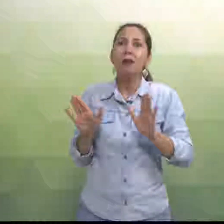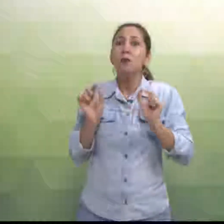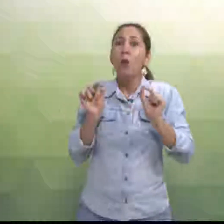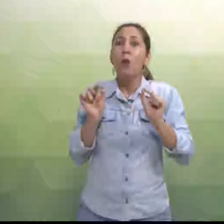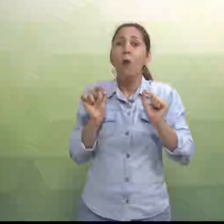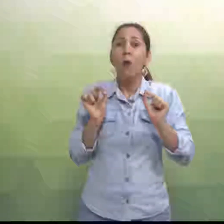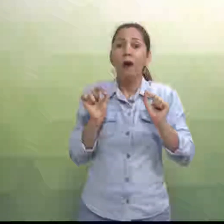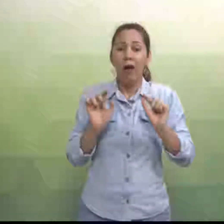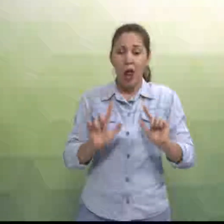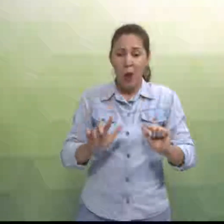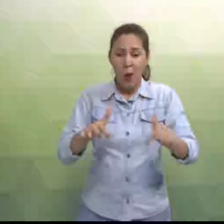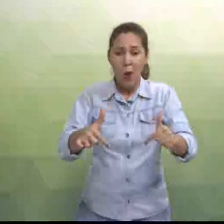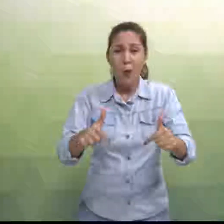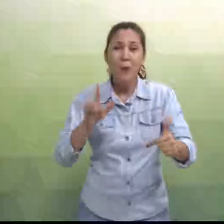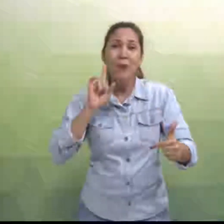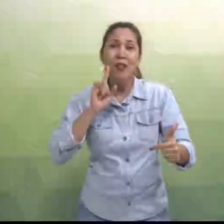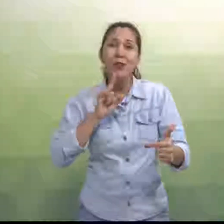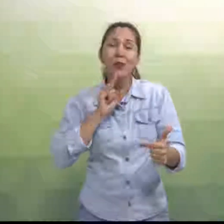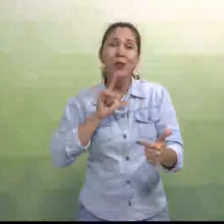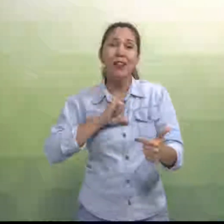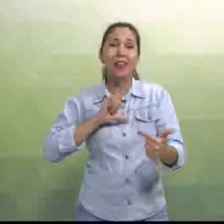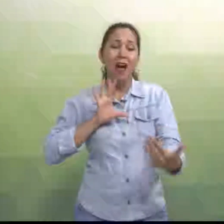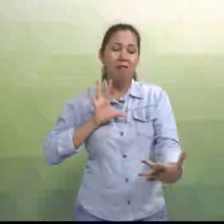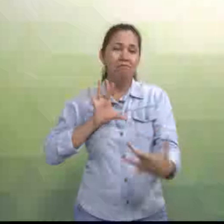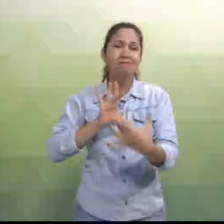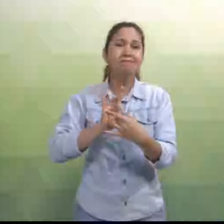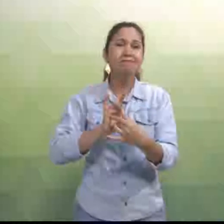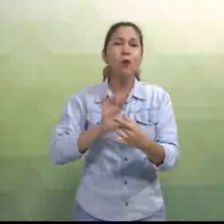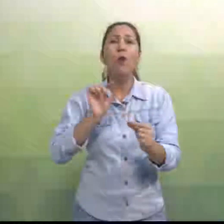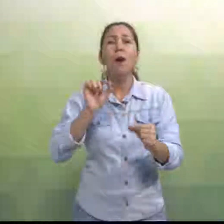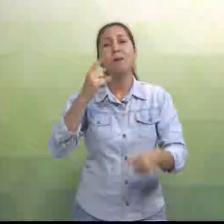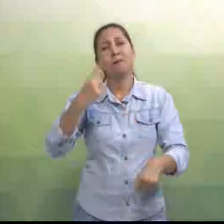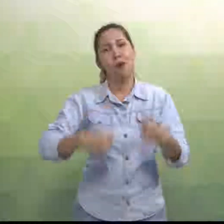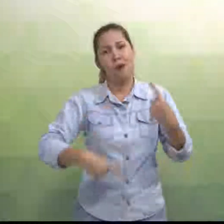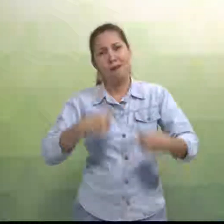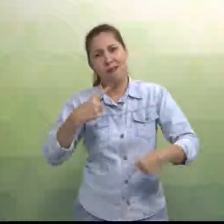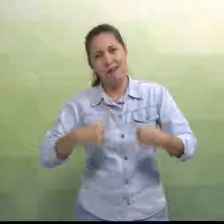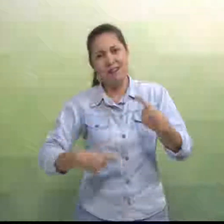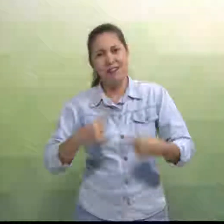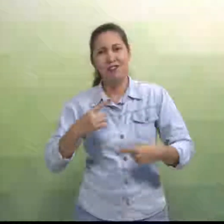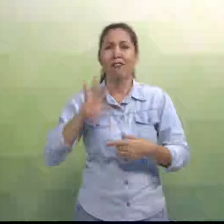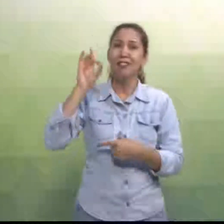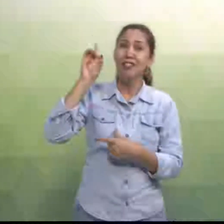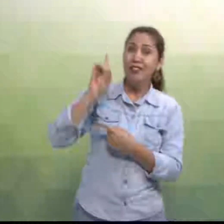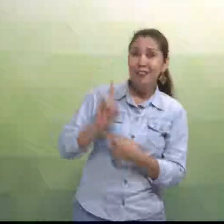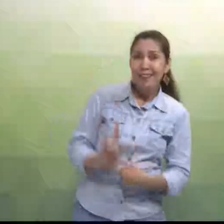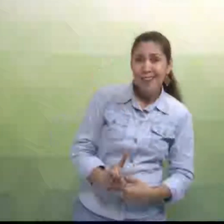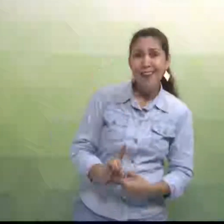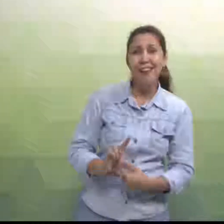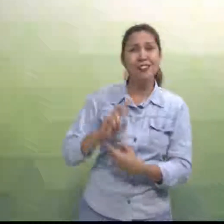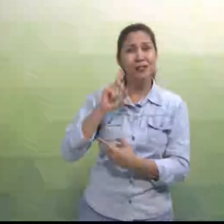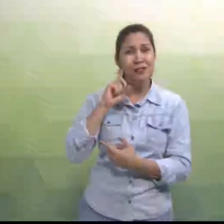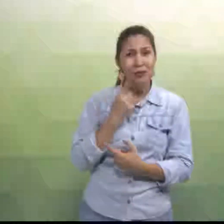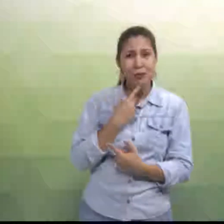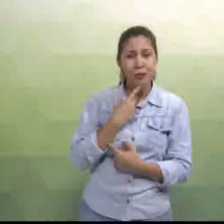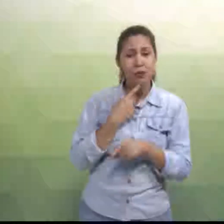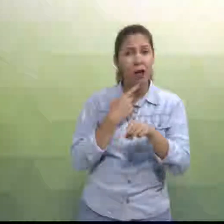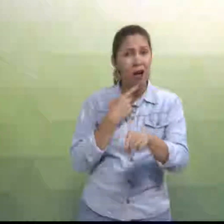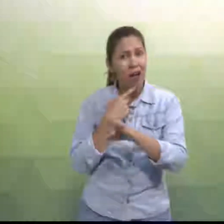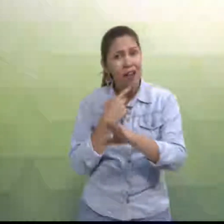surdos, eles não ficam à toa, trabalham, estudam, mas mais que isso, eles lutam, tem uma luta